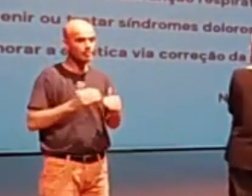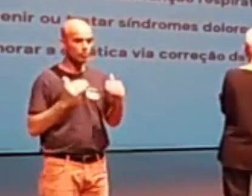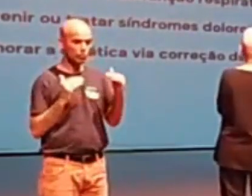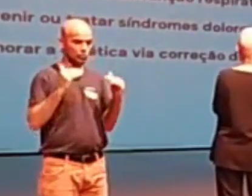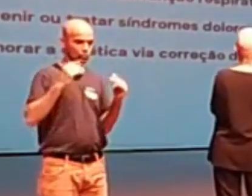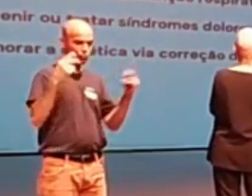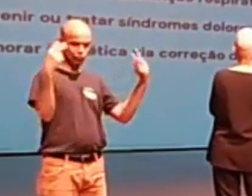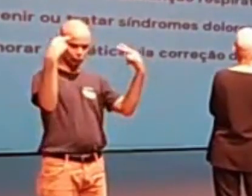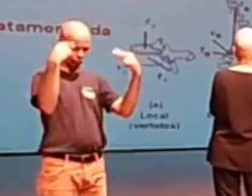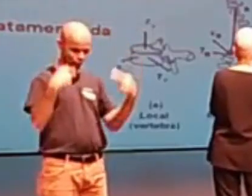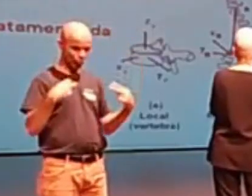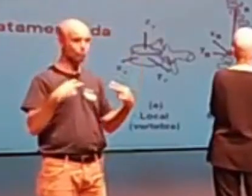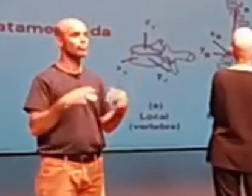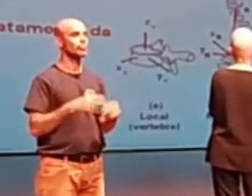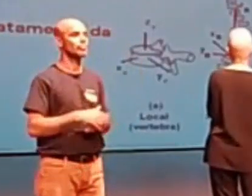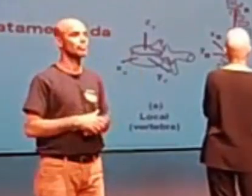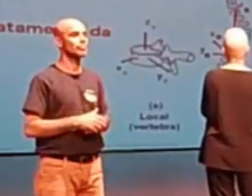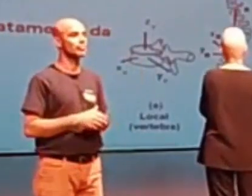grande.